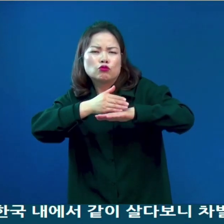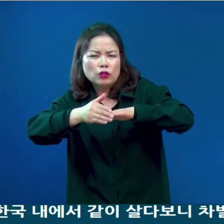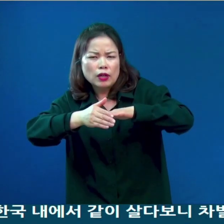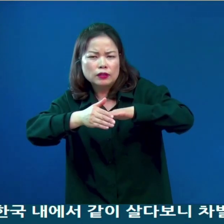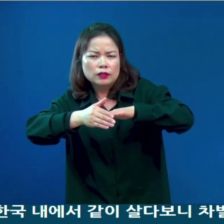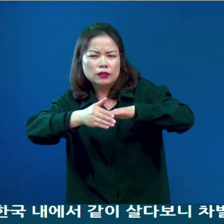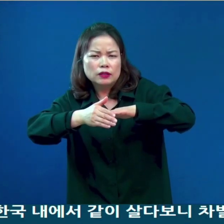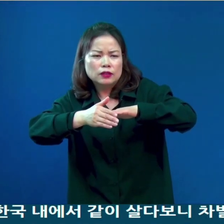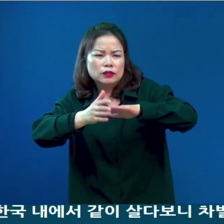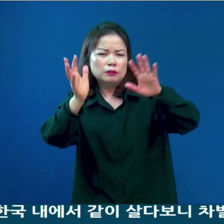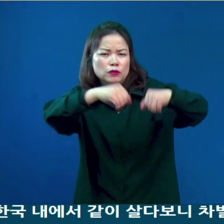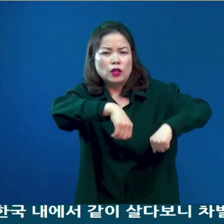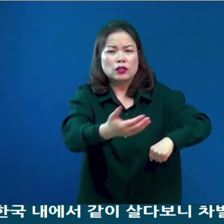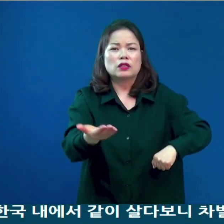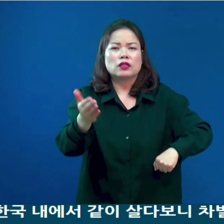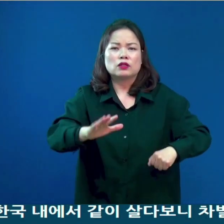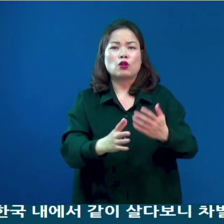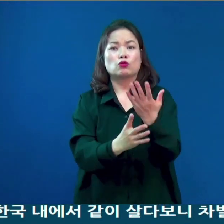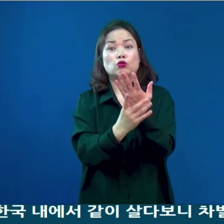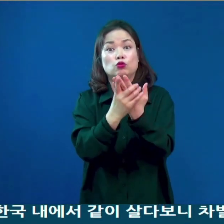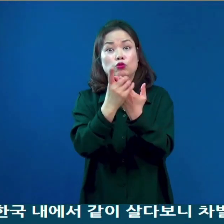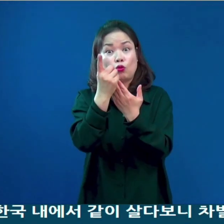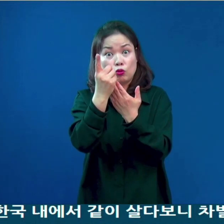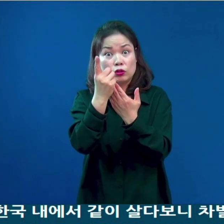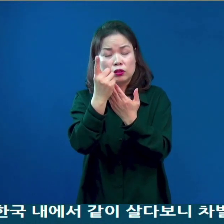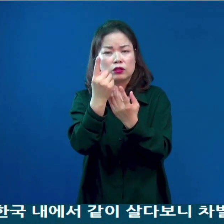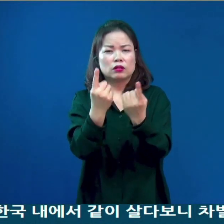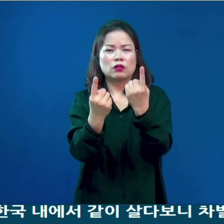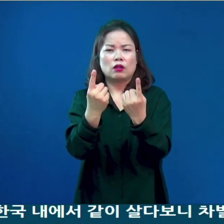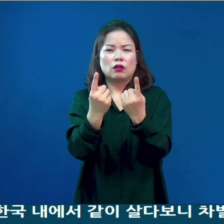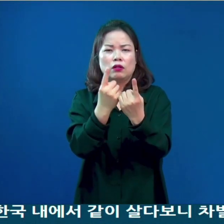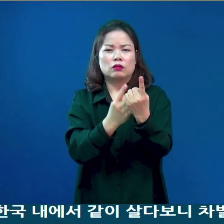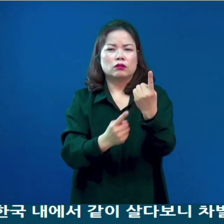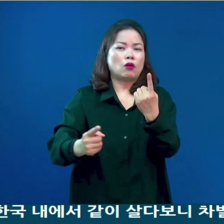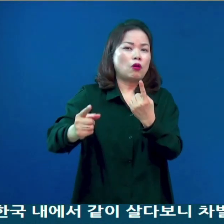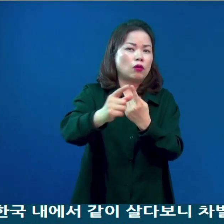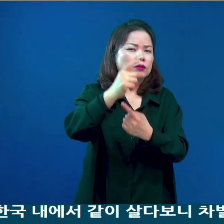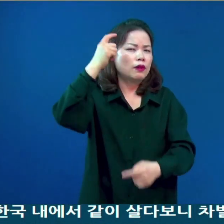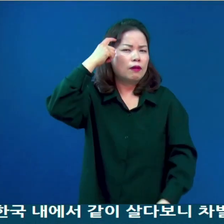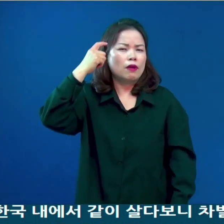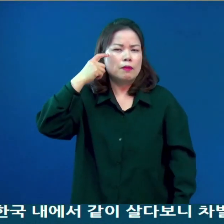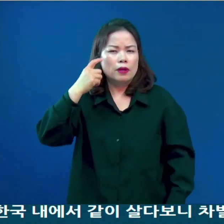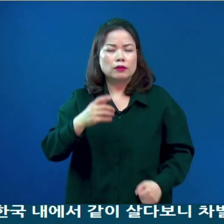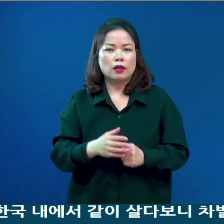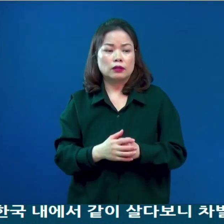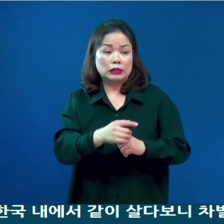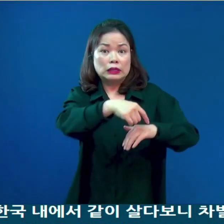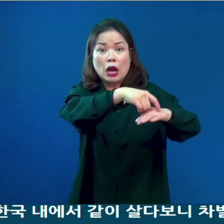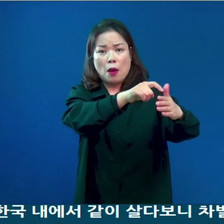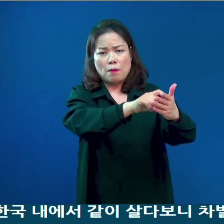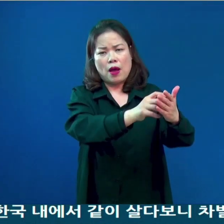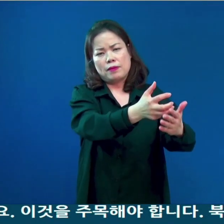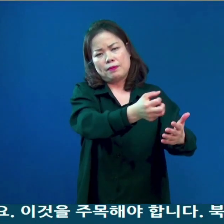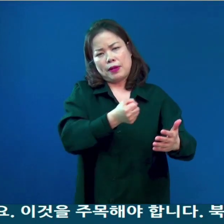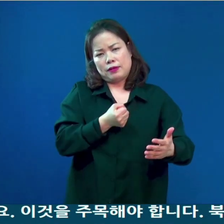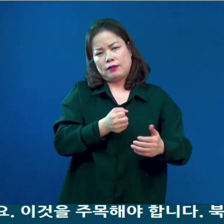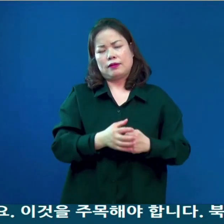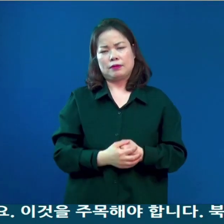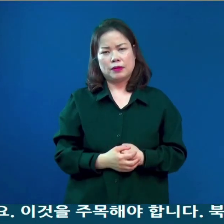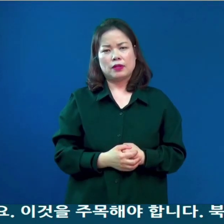얘기하고 있지만, 사실은 통일은 그보다 더 나아가야 되는 것입니다. 그들의 마음을 얻는 것입니다.